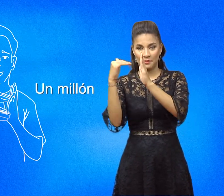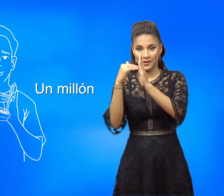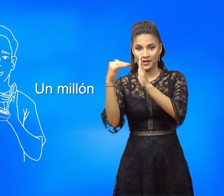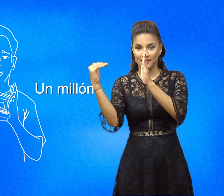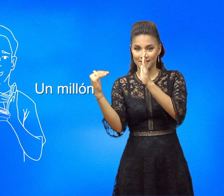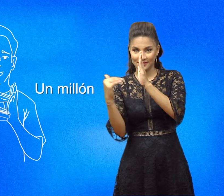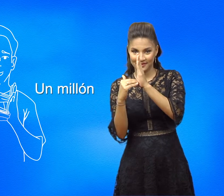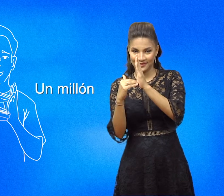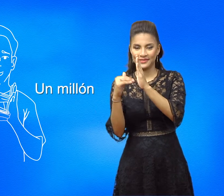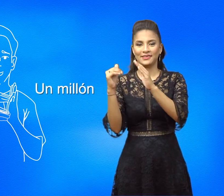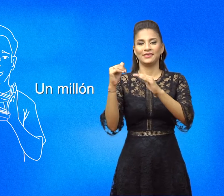un millón